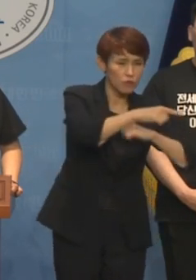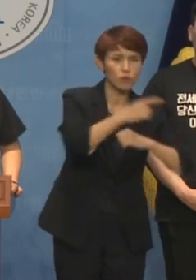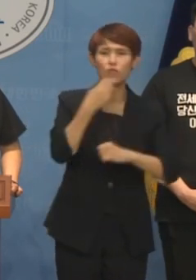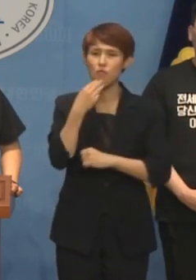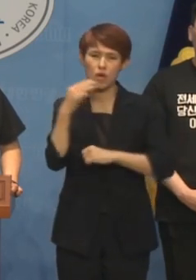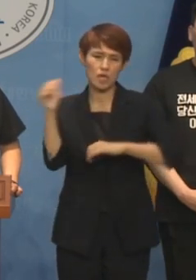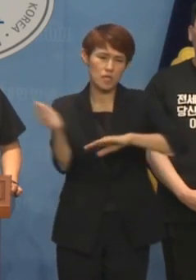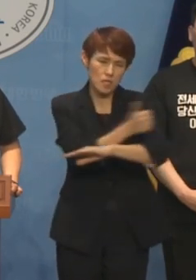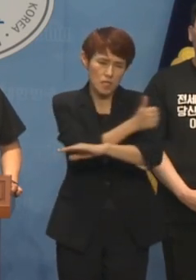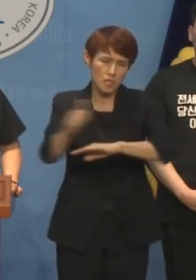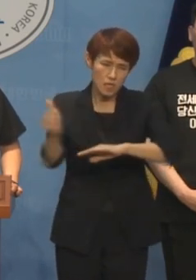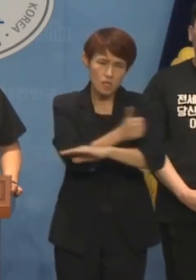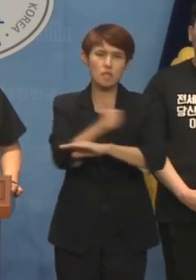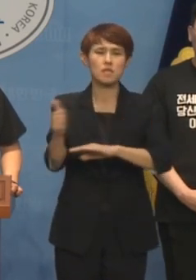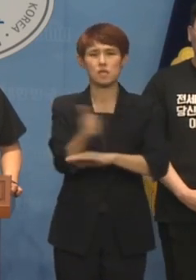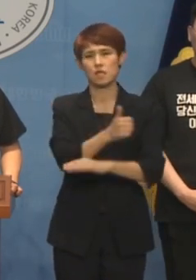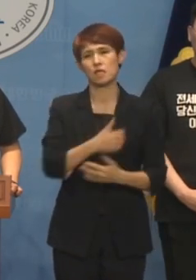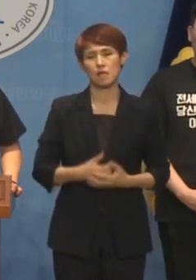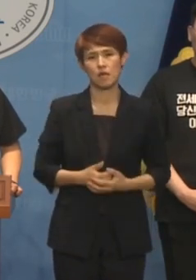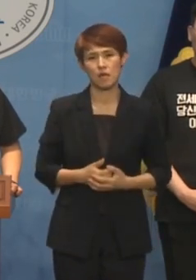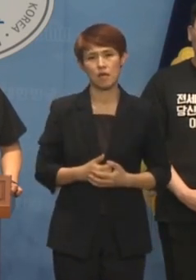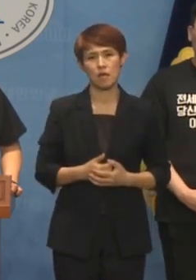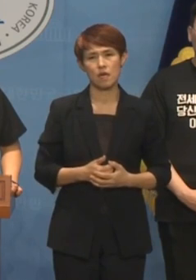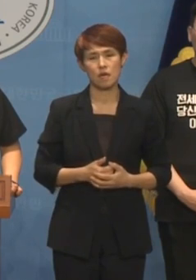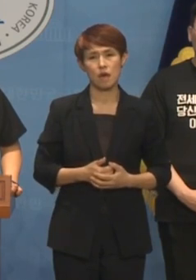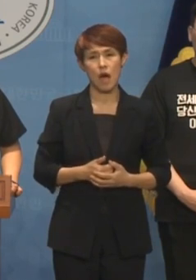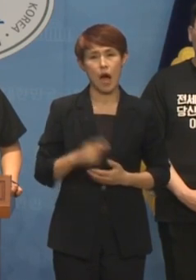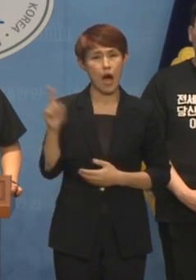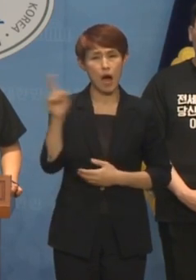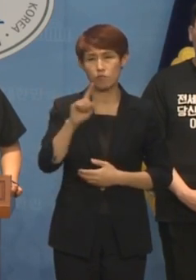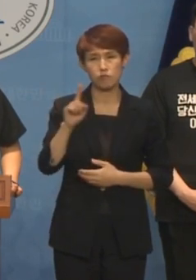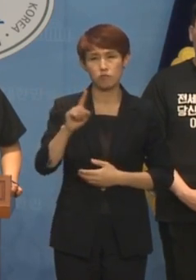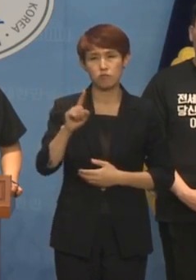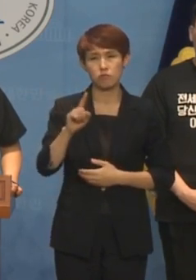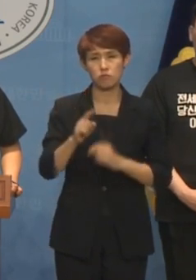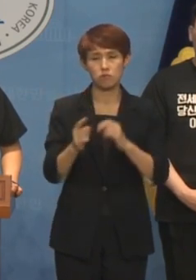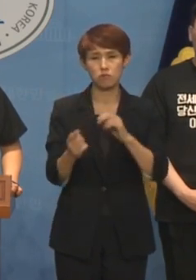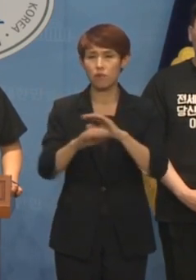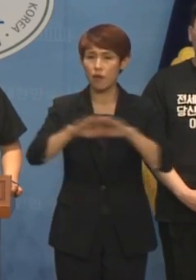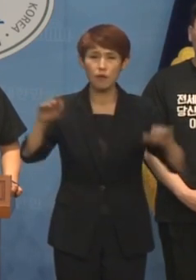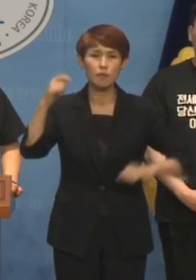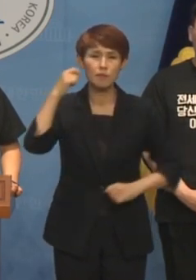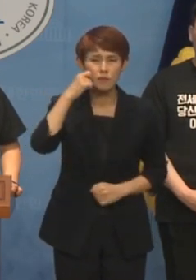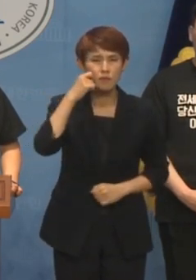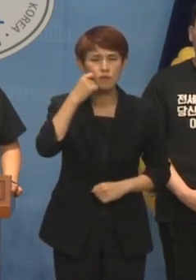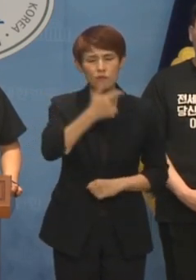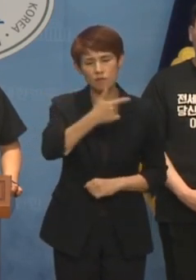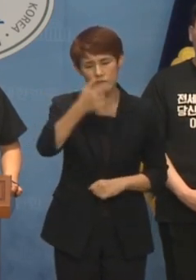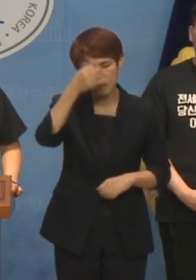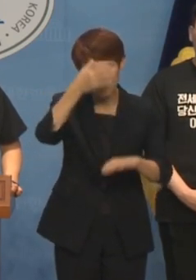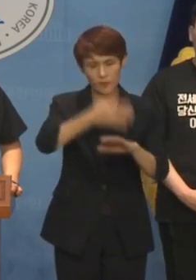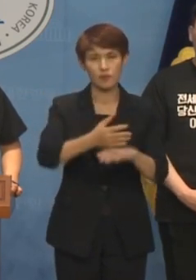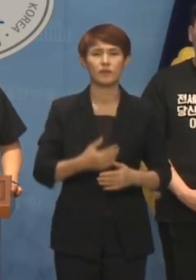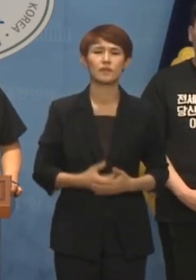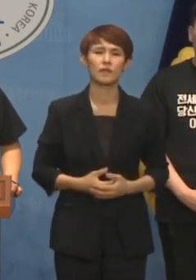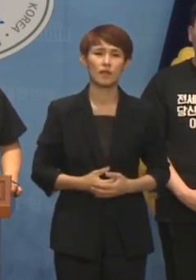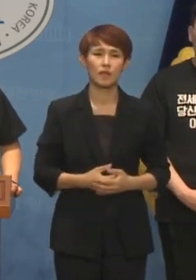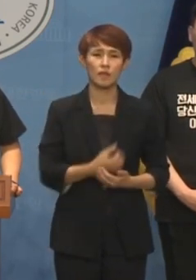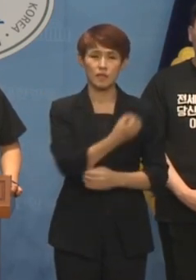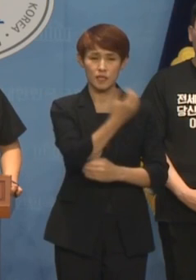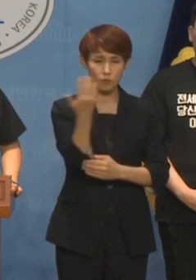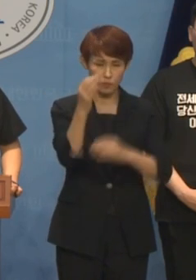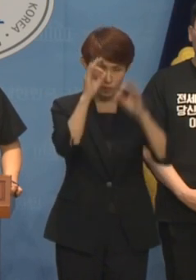수십 번, 수백 번을 왔다 갔다 했습니다. 그런데도 아무것도 해내지 못했다는 게 너무 미안했습니다. 기사를